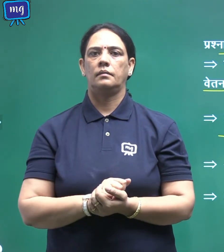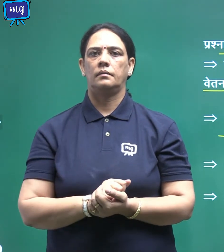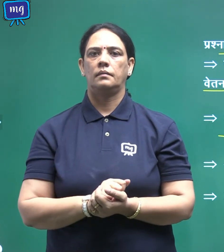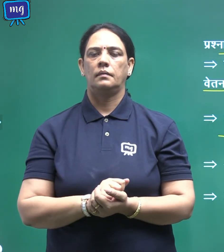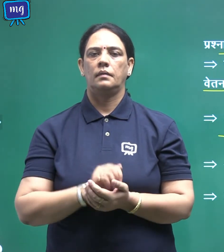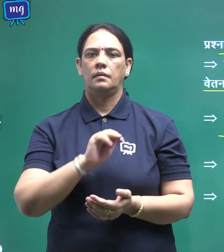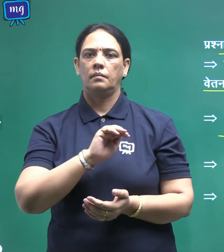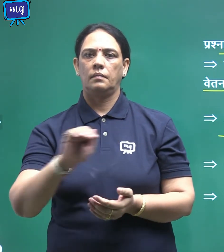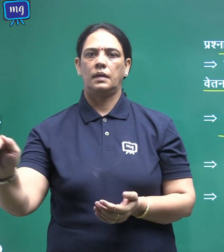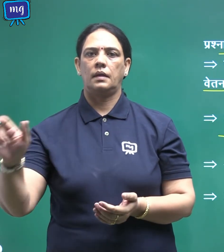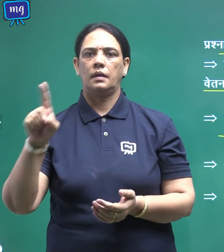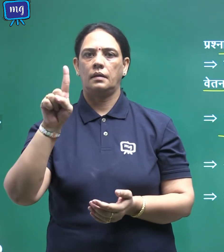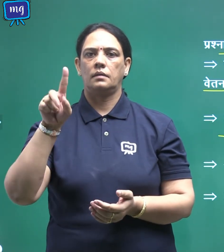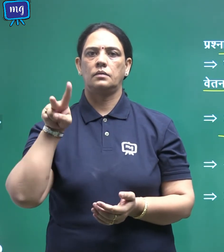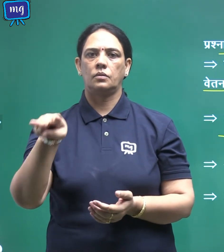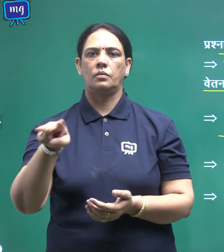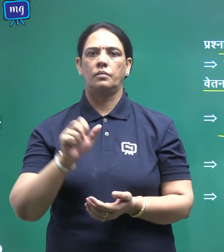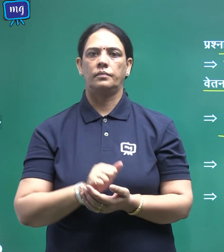12/100